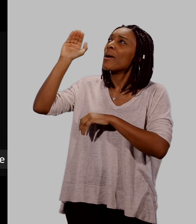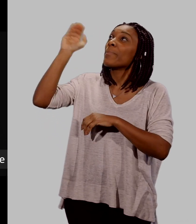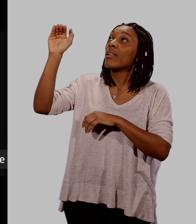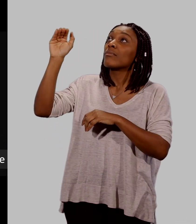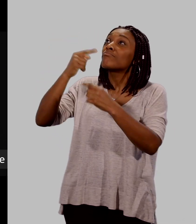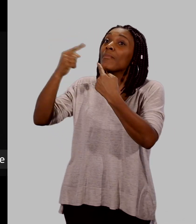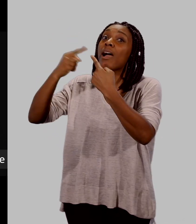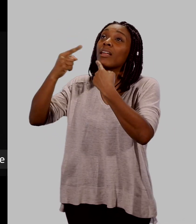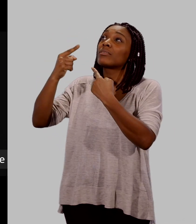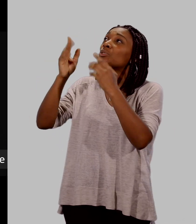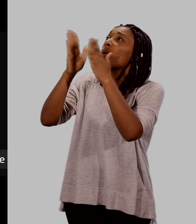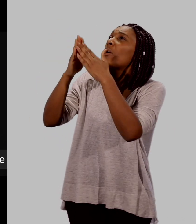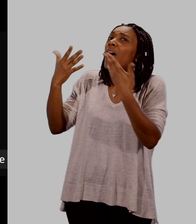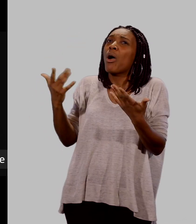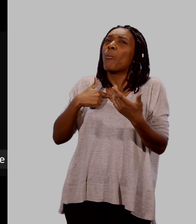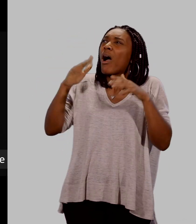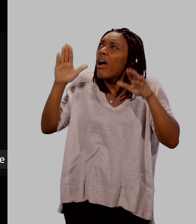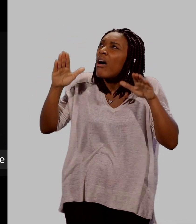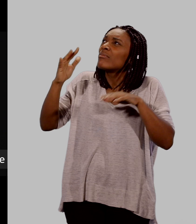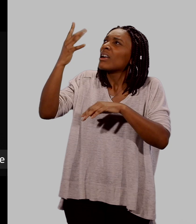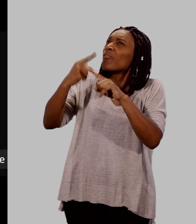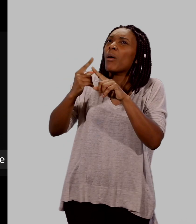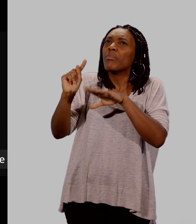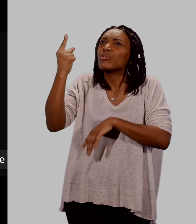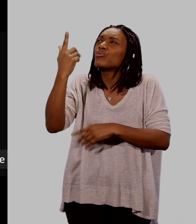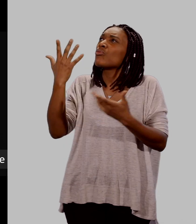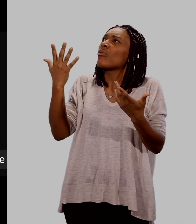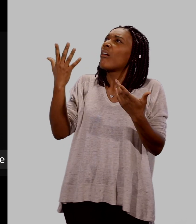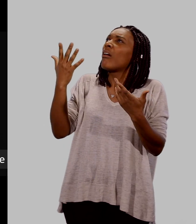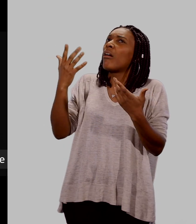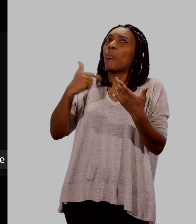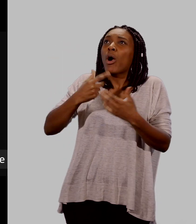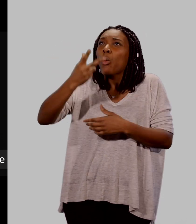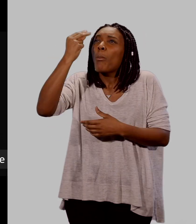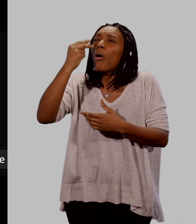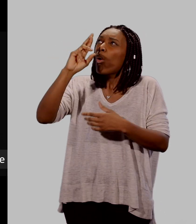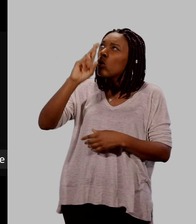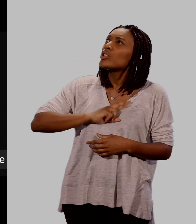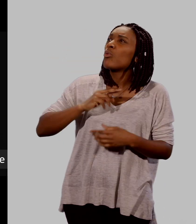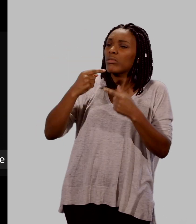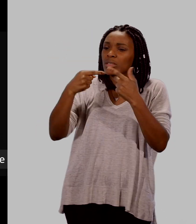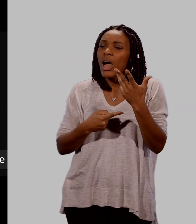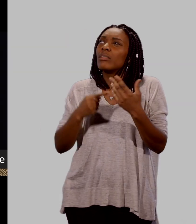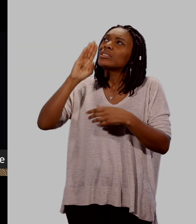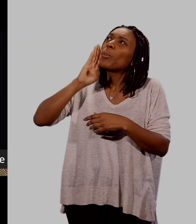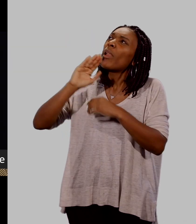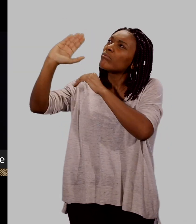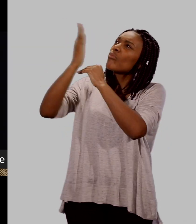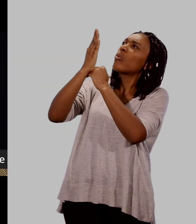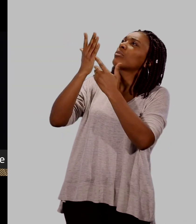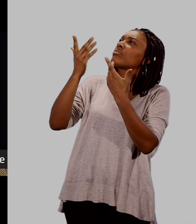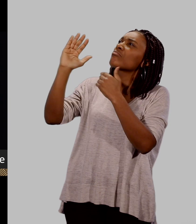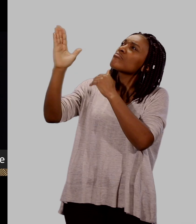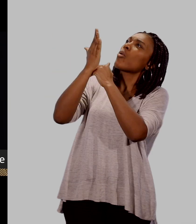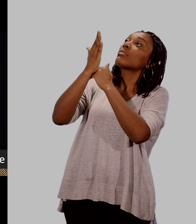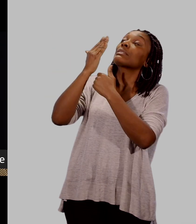Dieu et je lui ai parlé, je lui ai demandé, je lui ai dit, malgré toutes les prières que je fais, malgré ce que je comprends de la religion, révèle-toi à